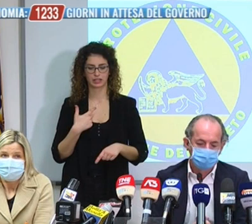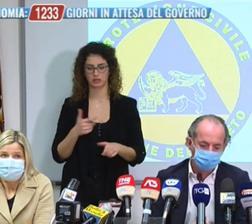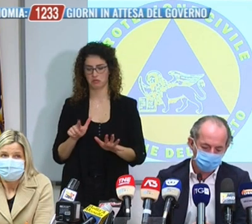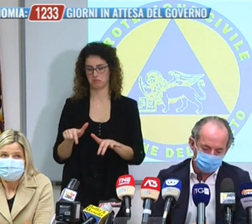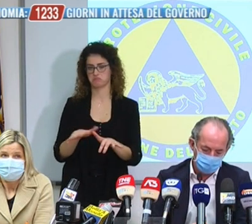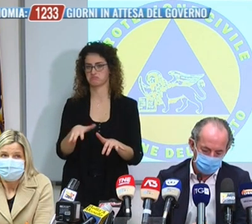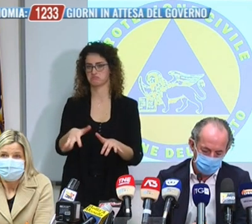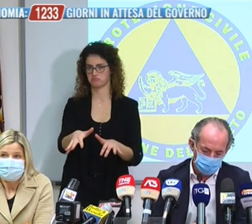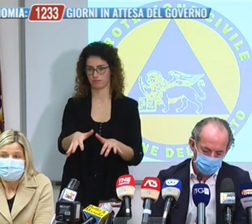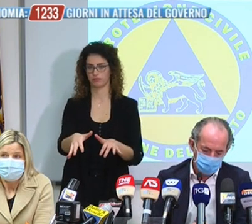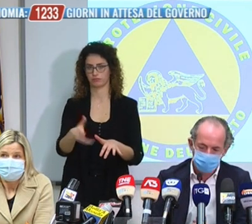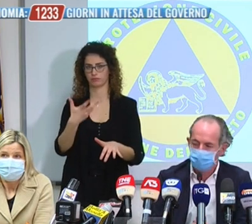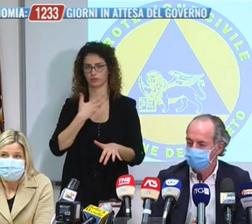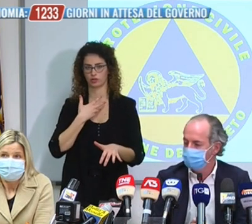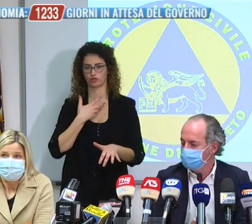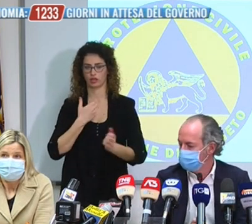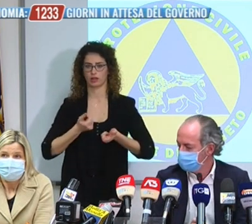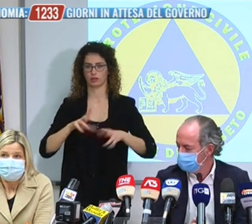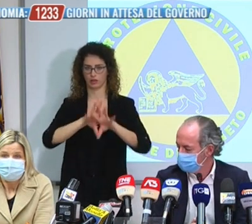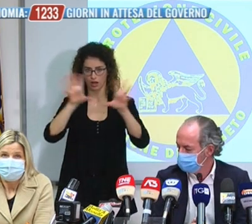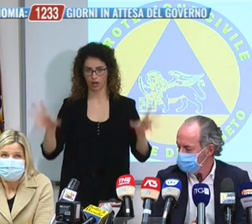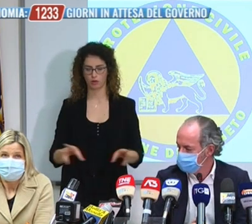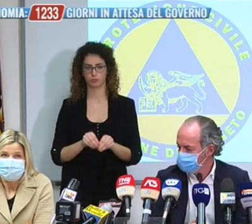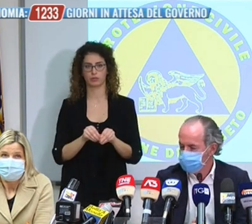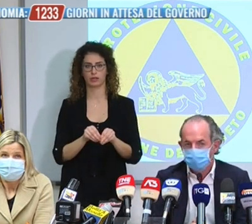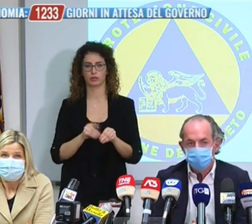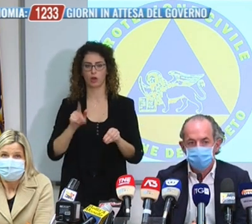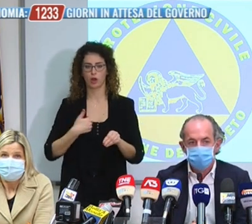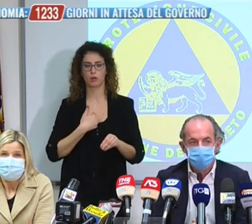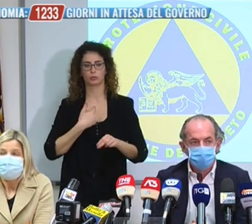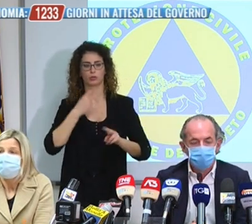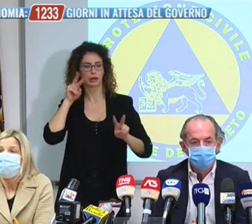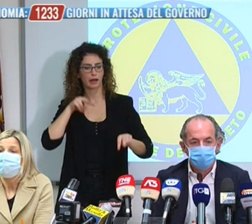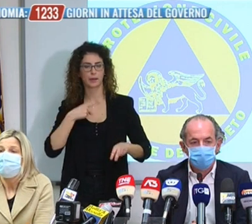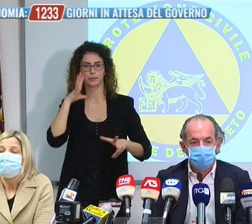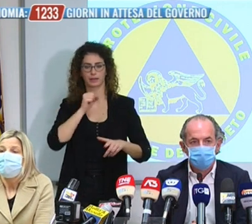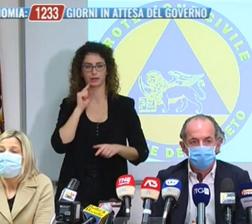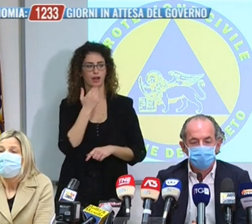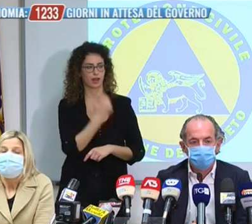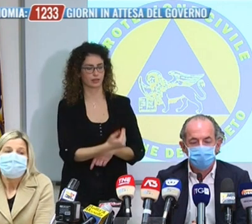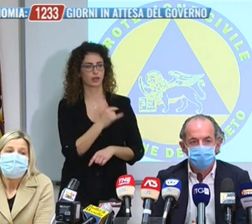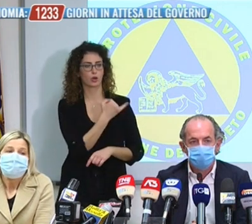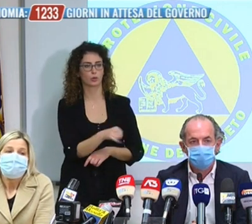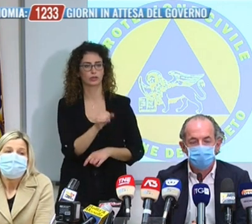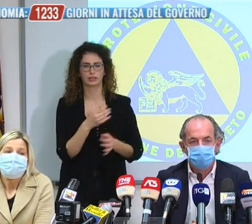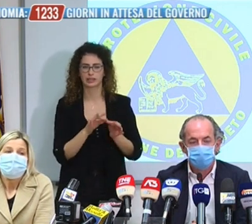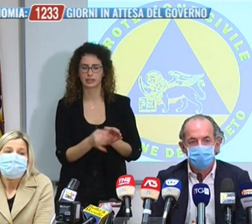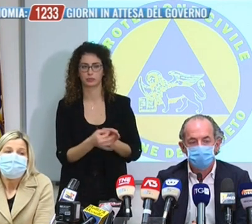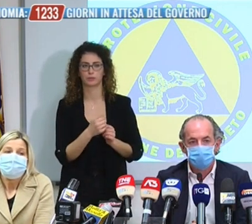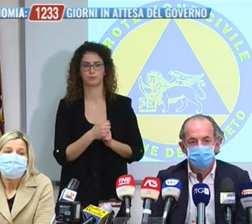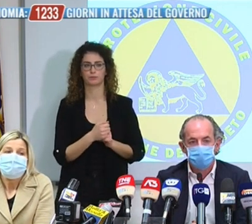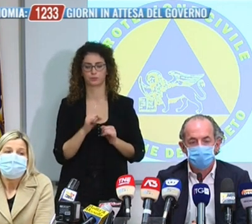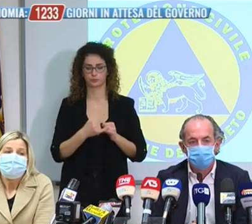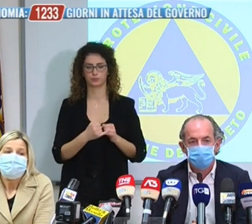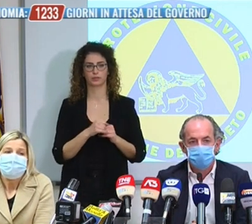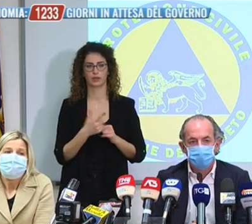di, diciamo, completezza di dati e anche possibilità di valutare le coperture. Grazie. Un'ultima precisazione su una